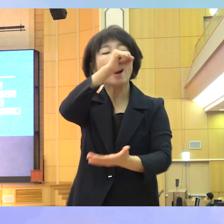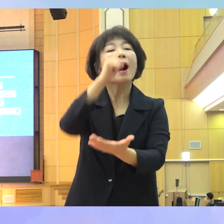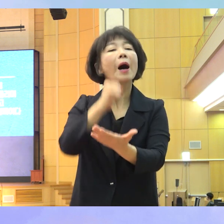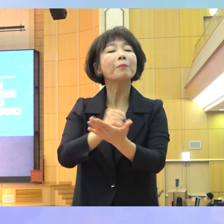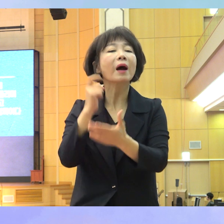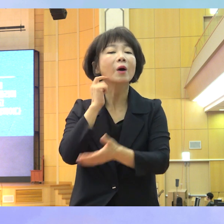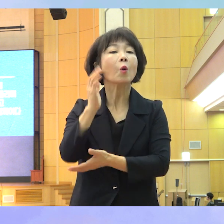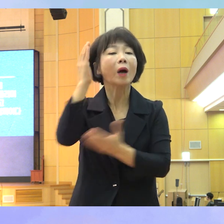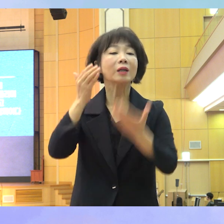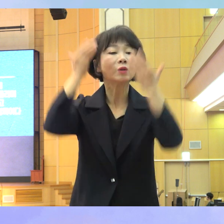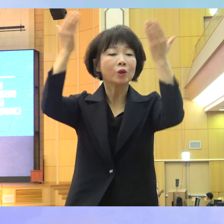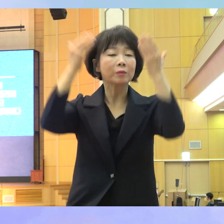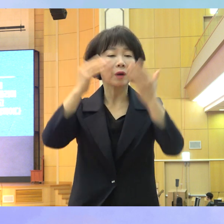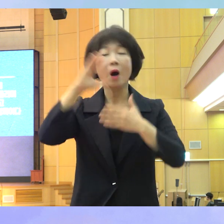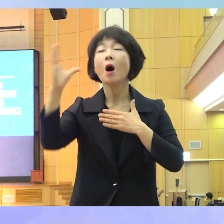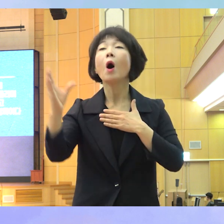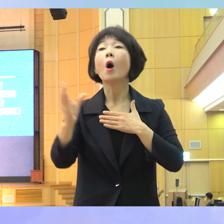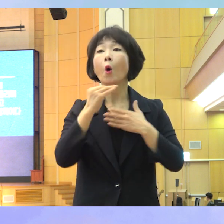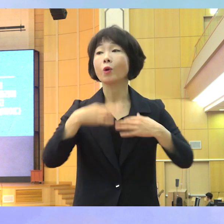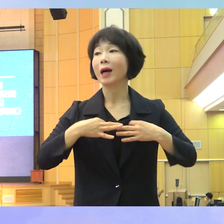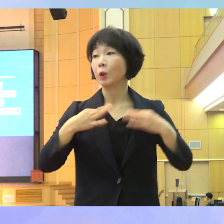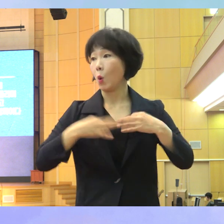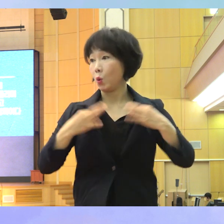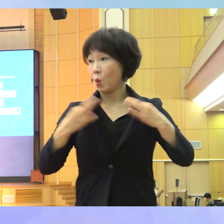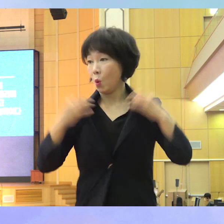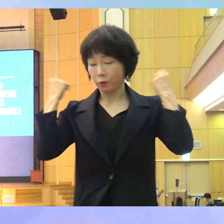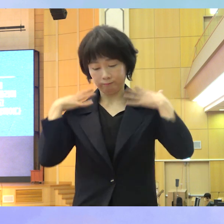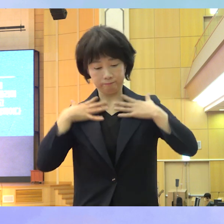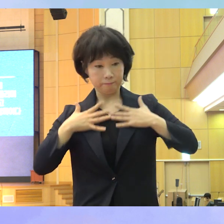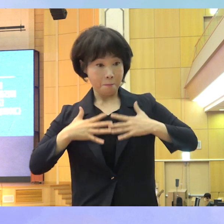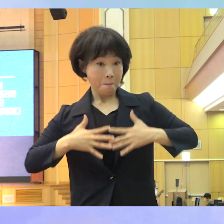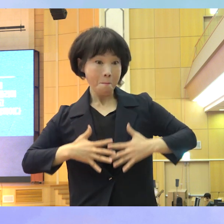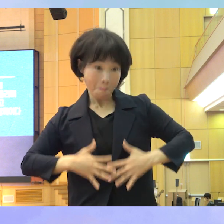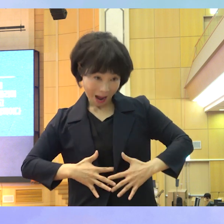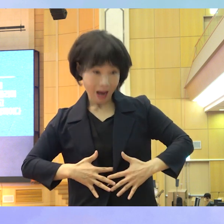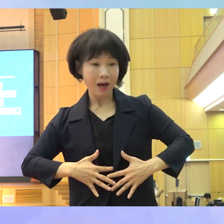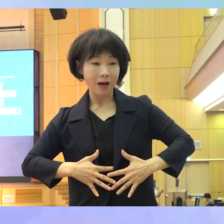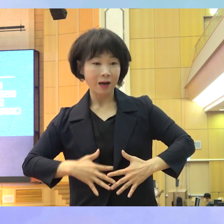거룩함. 다시 한번 얘기하면 경건이라고 얘기할 수 있어요.